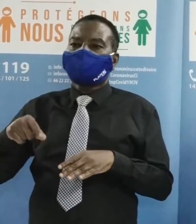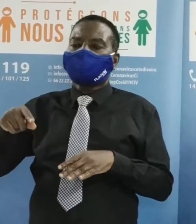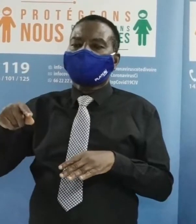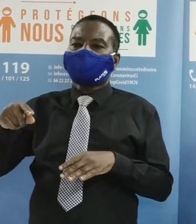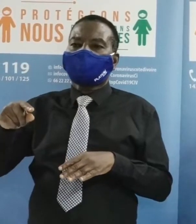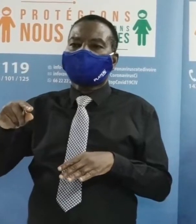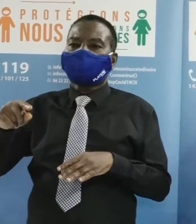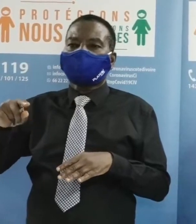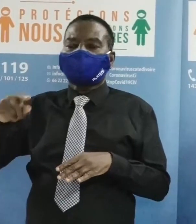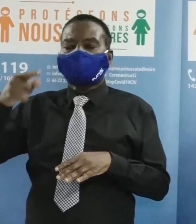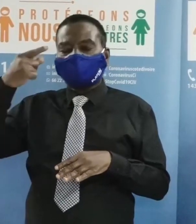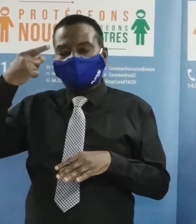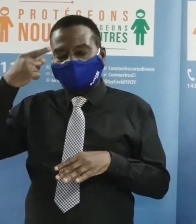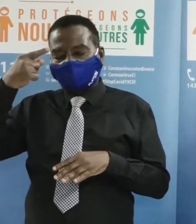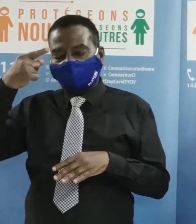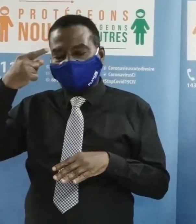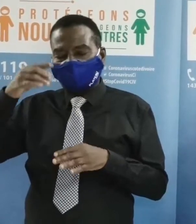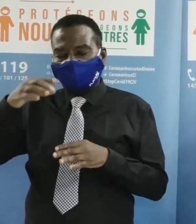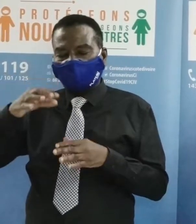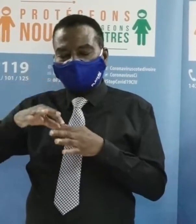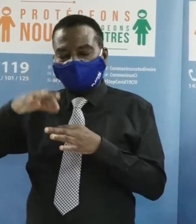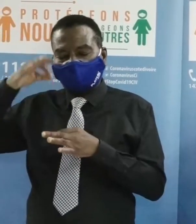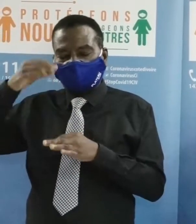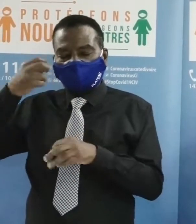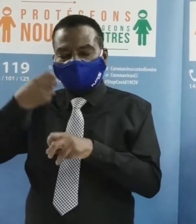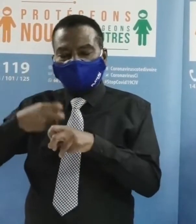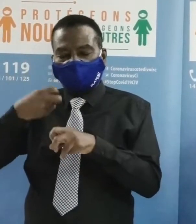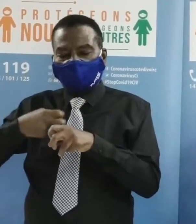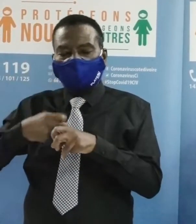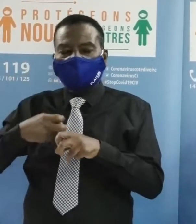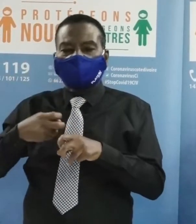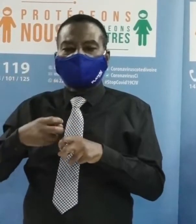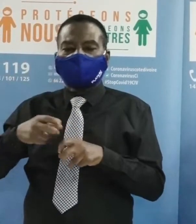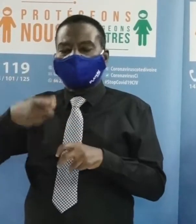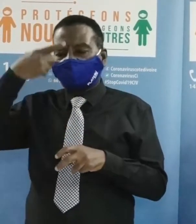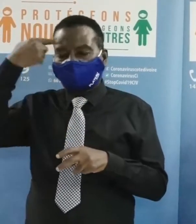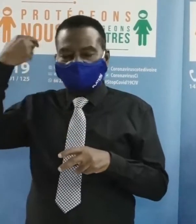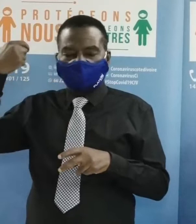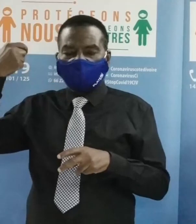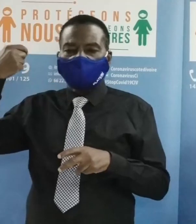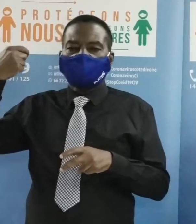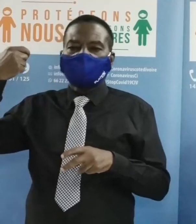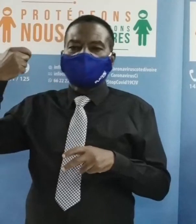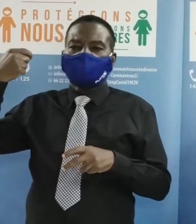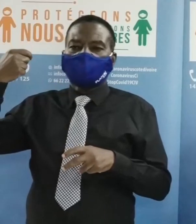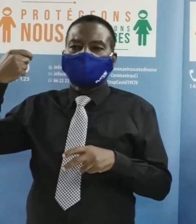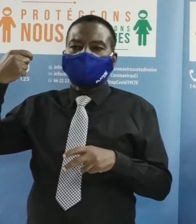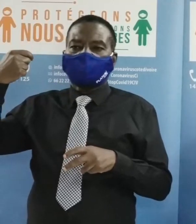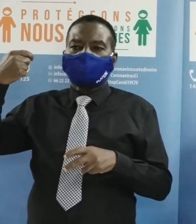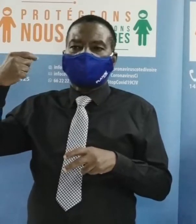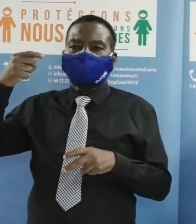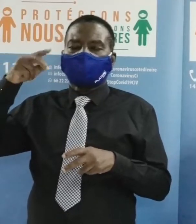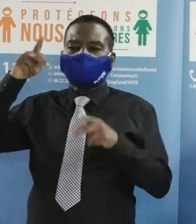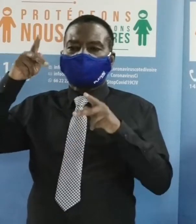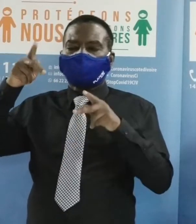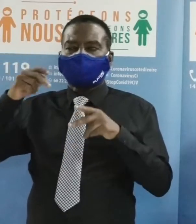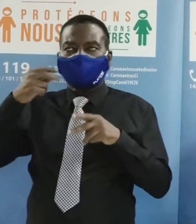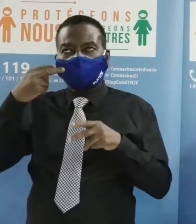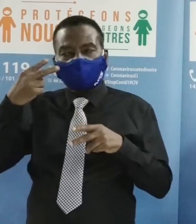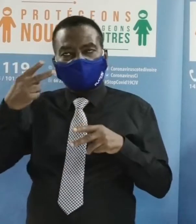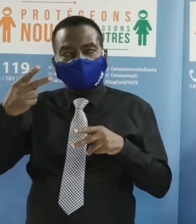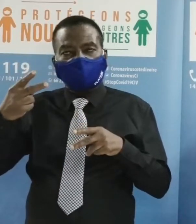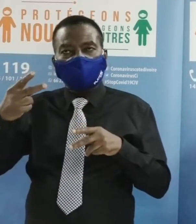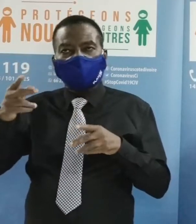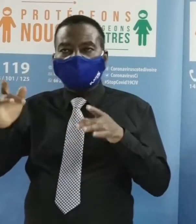d'esprit et difficile est difficile parce que la perception de